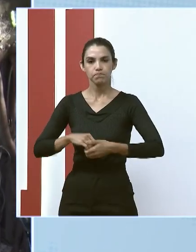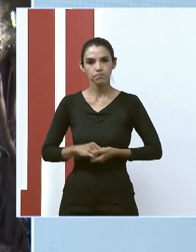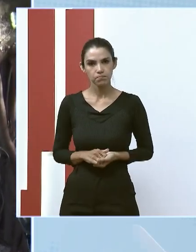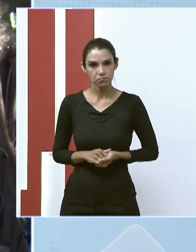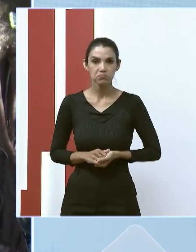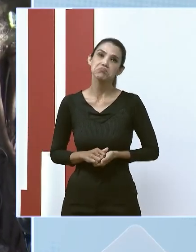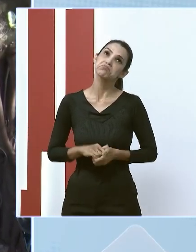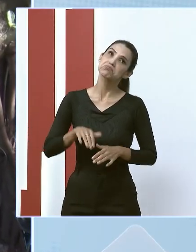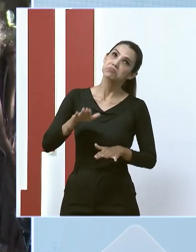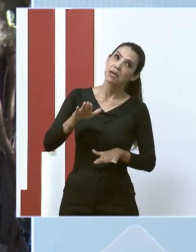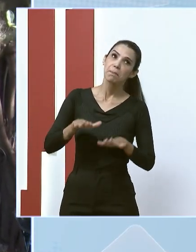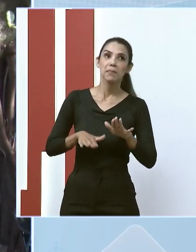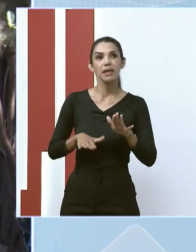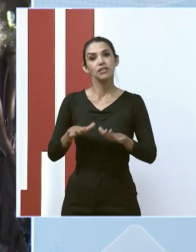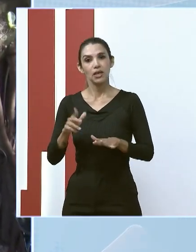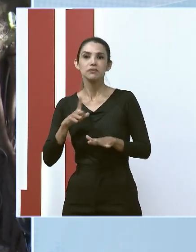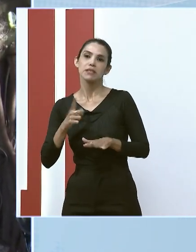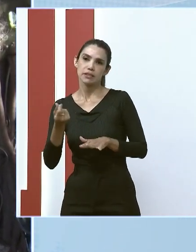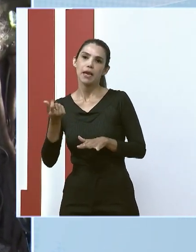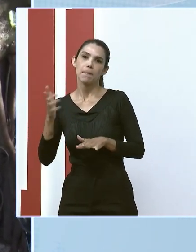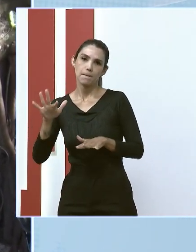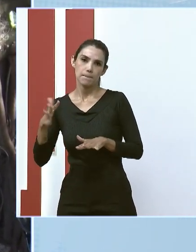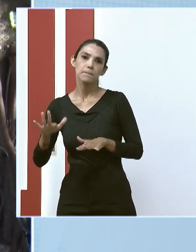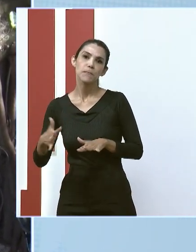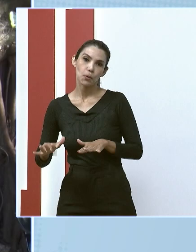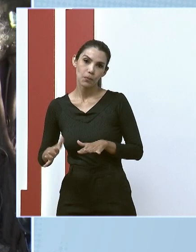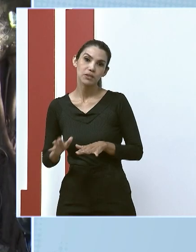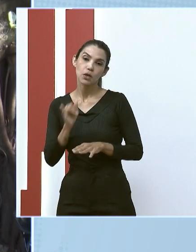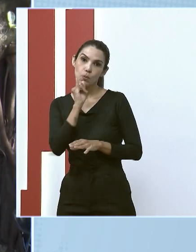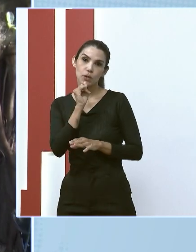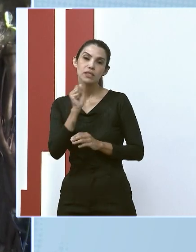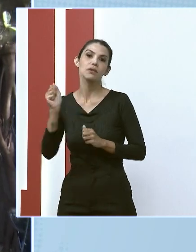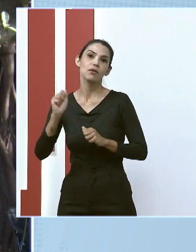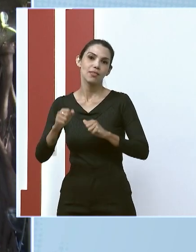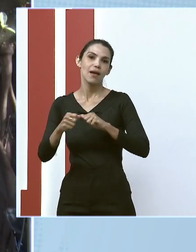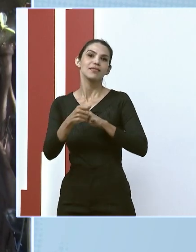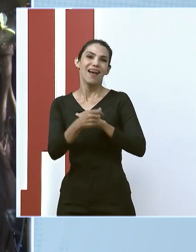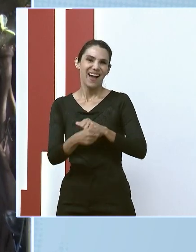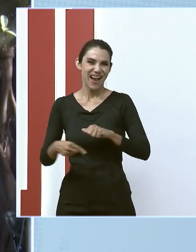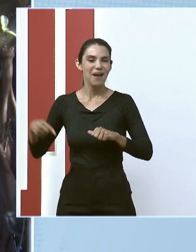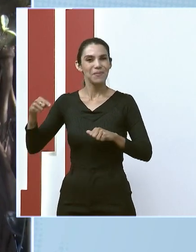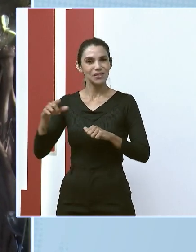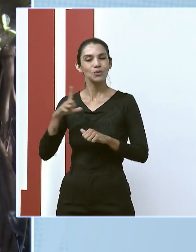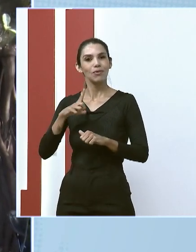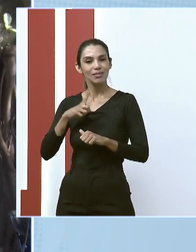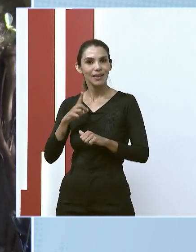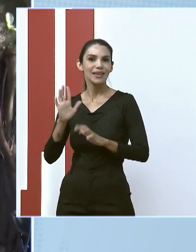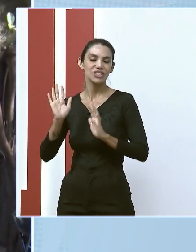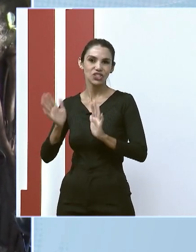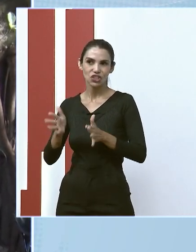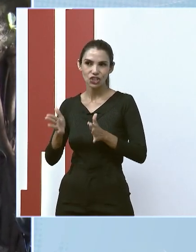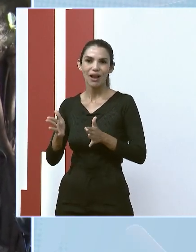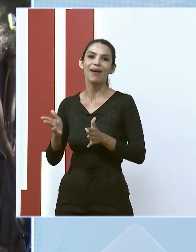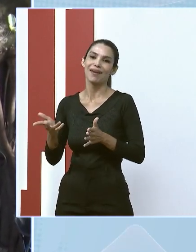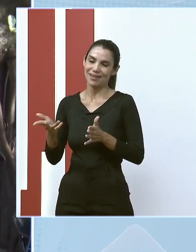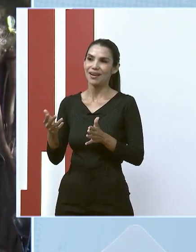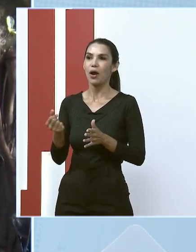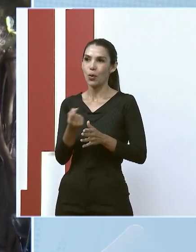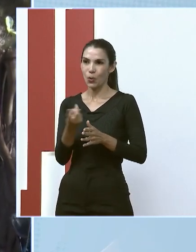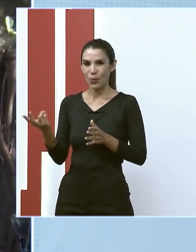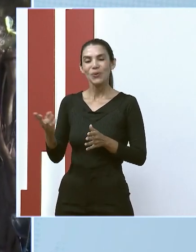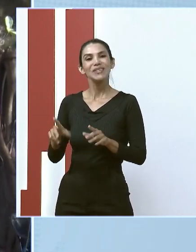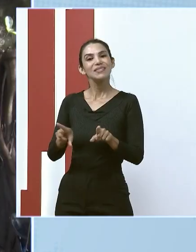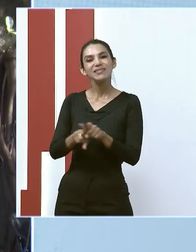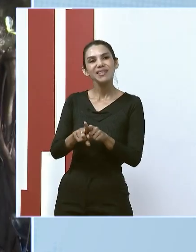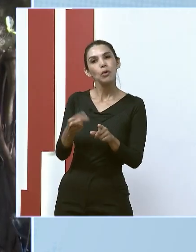às vezes não, porque às vezes aparecem umas promoções legais, tipo na Amazon mesmo já aparecem umas promoções de livros interessantes ali nos R$30, e às